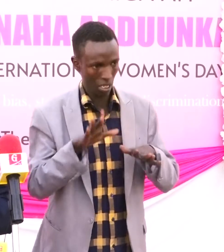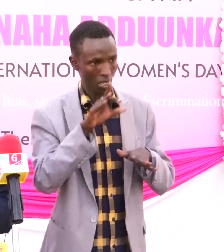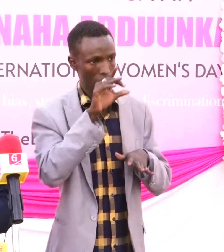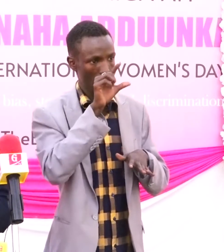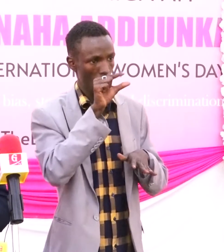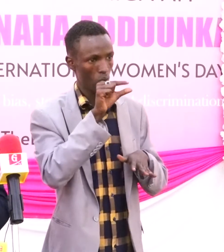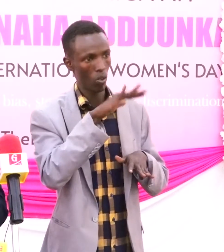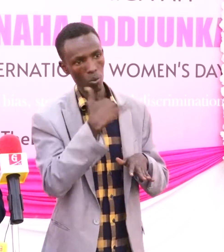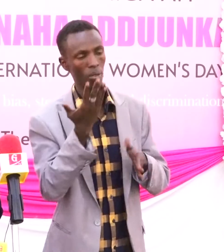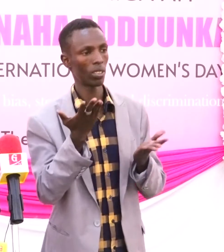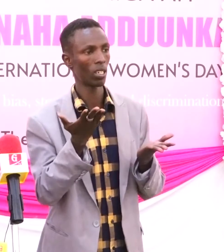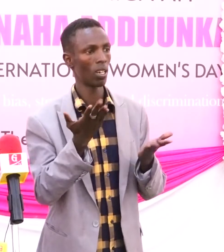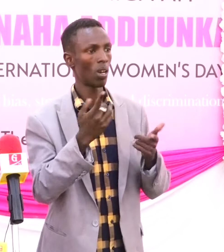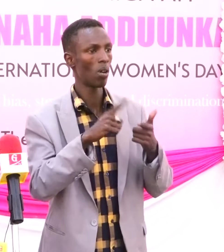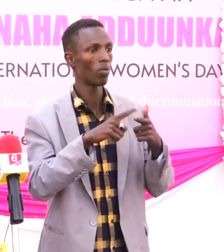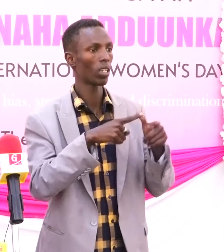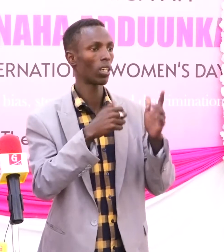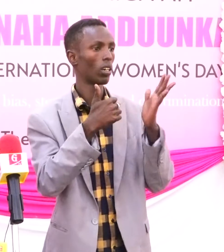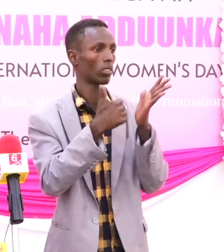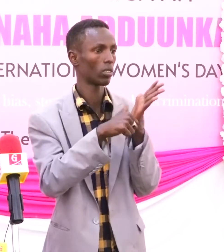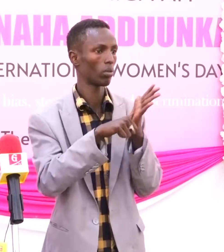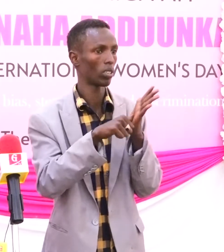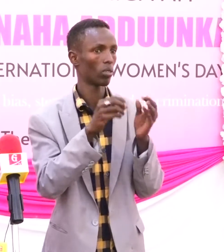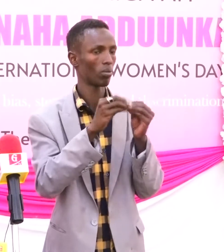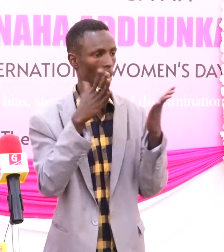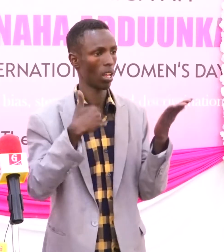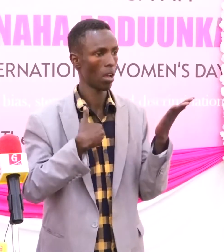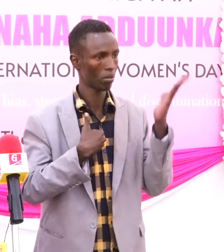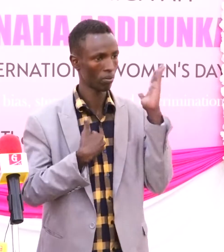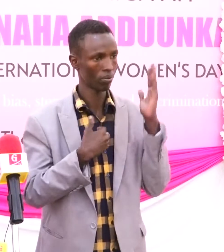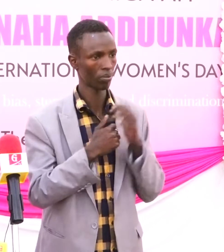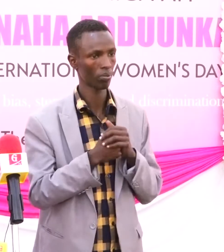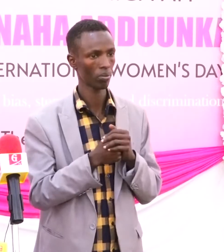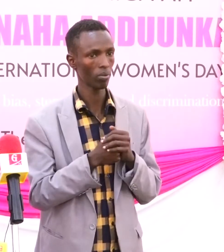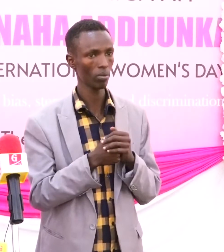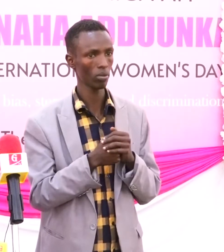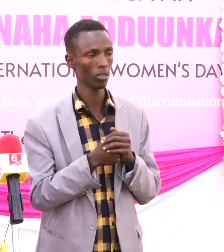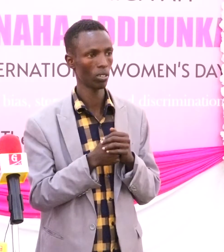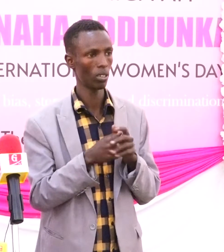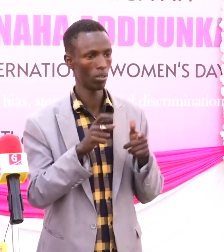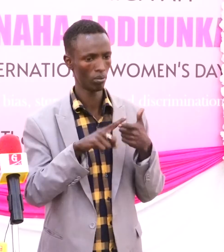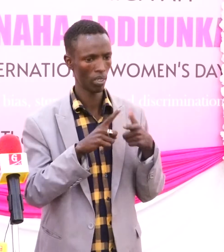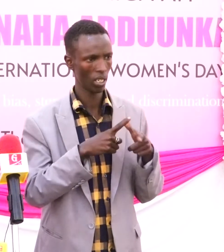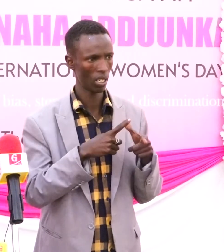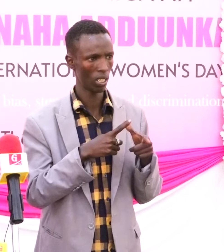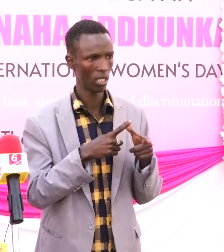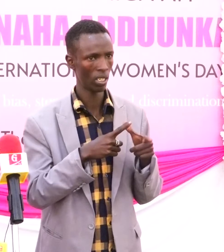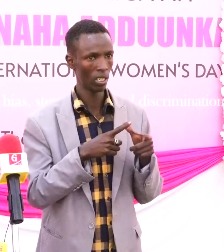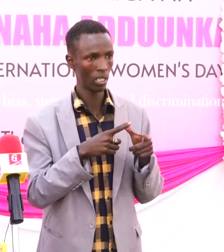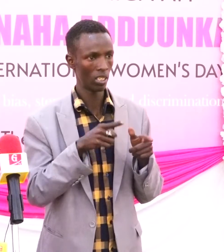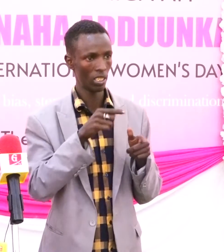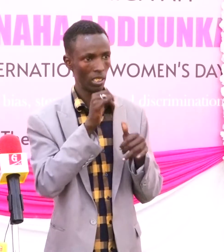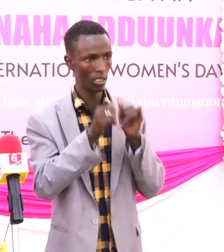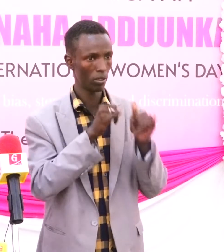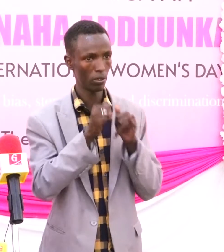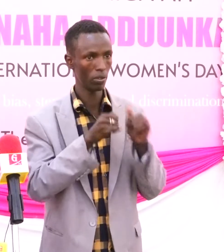baxay saddex boqol iyo siddeetan dumara ayaa boqolkii kun ee dumaraba soo baxay inay umuraacaan taasi waxay keenaysaa